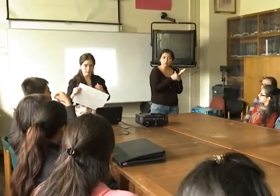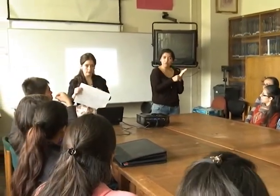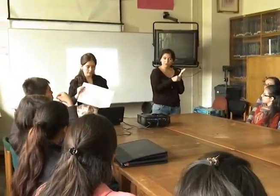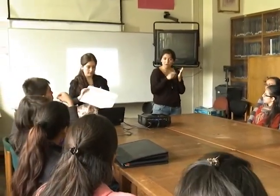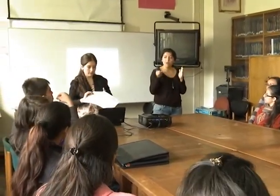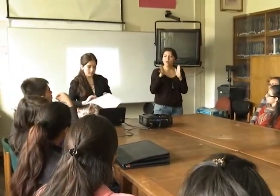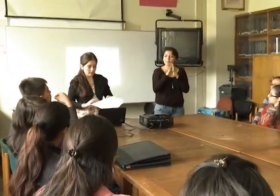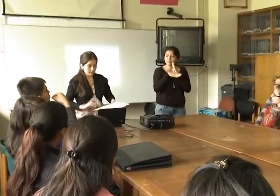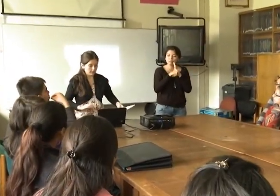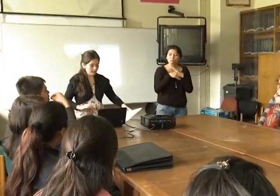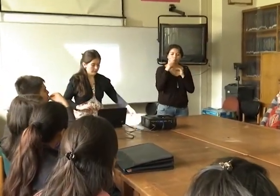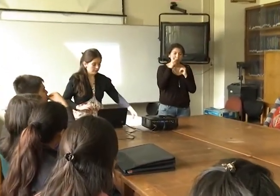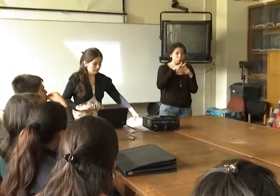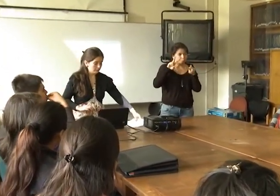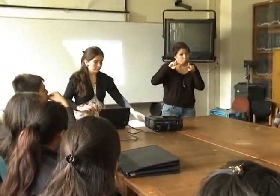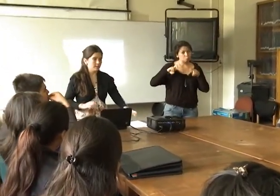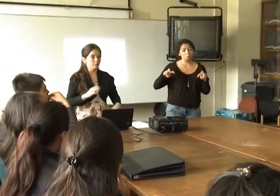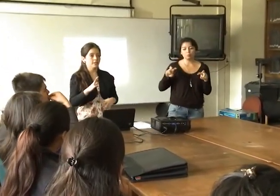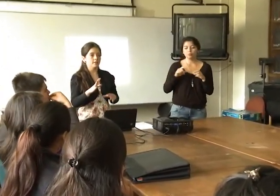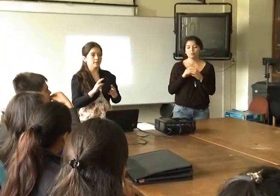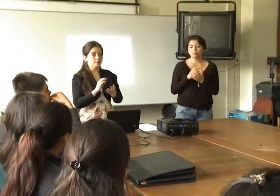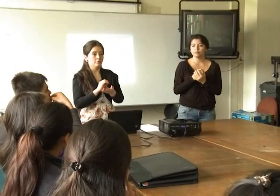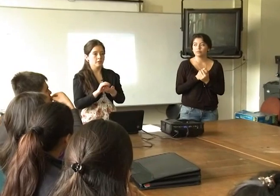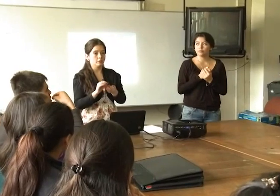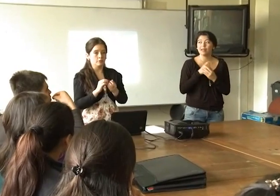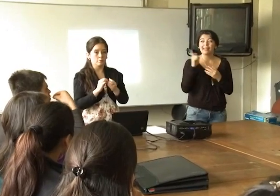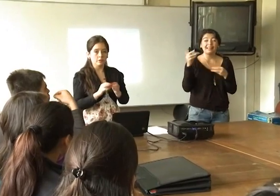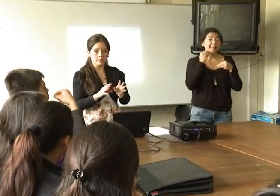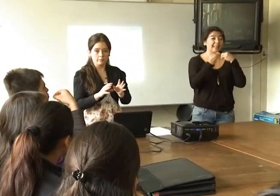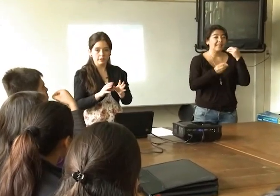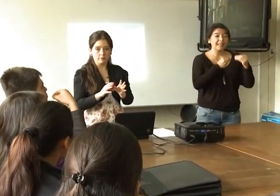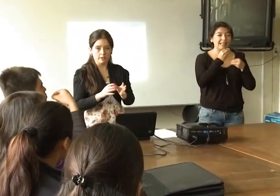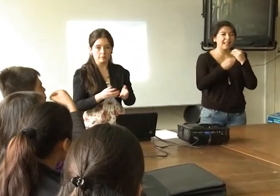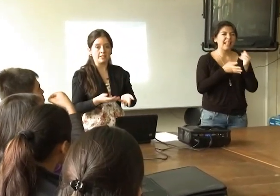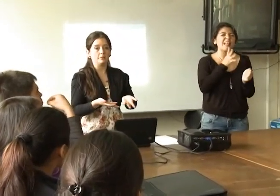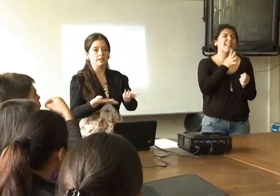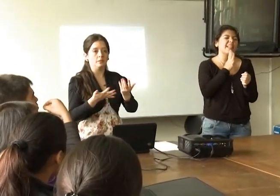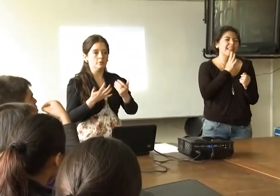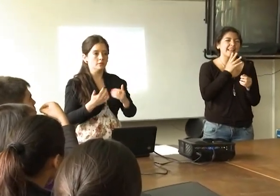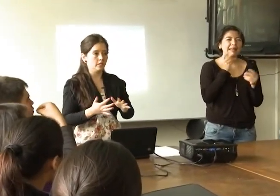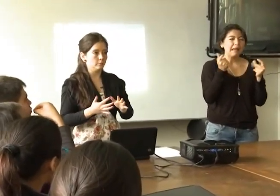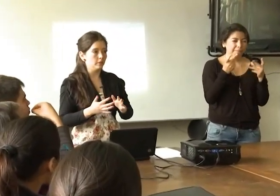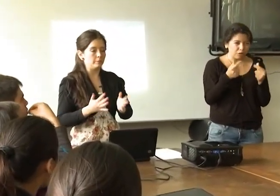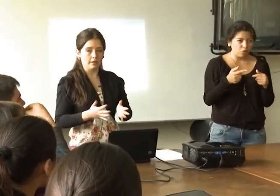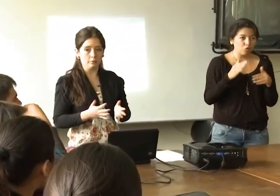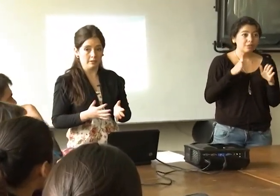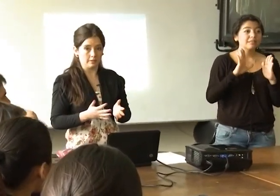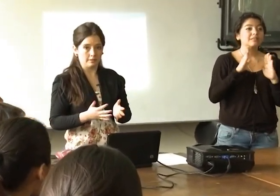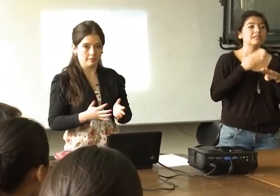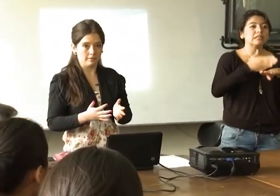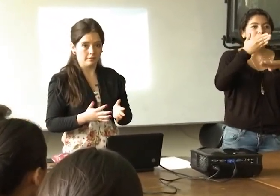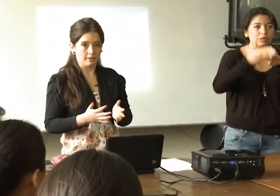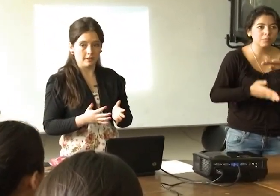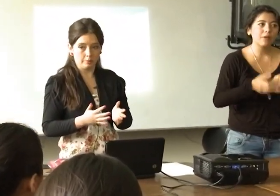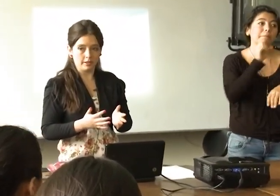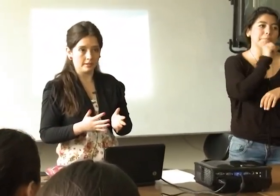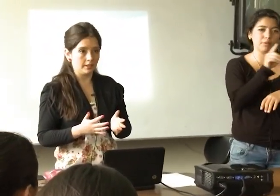donde aprendemos a vivir juntos y en ese aprender a vivir juntos cómo los programas participan